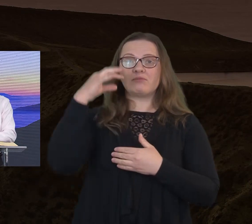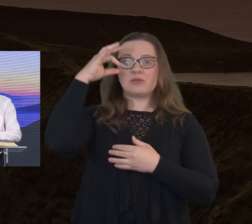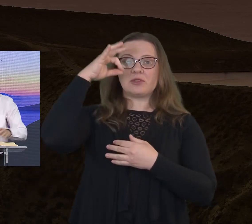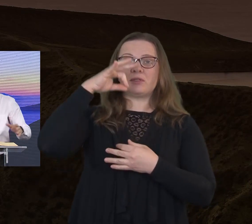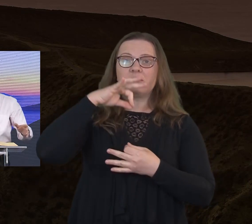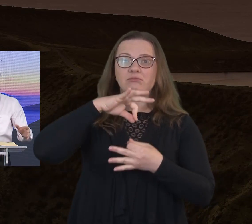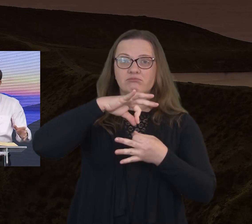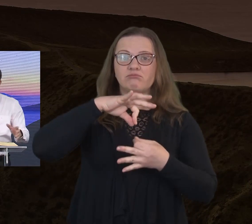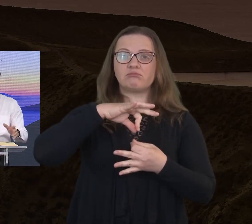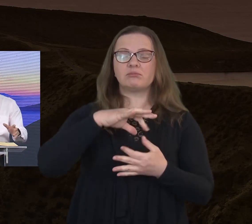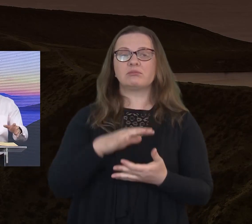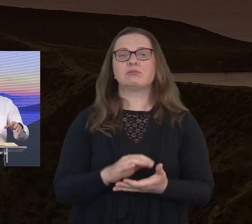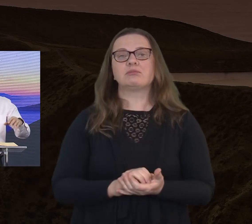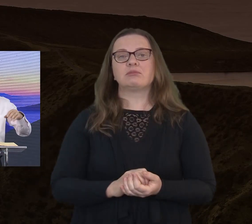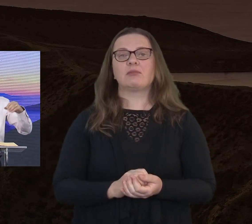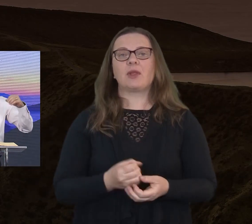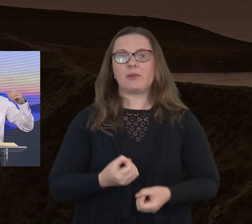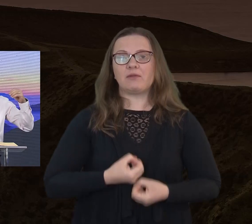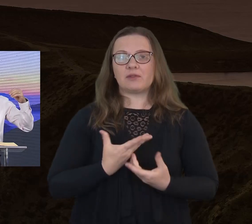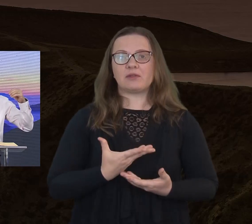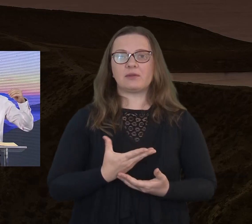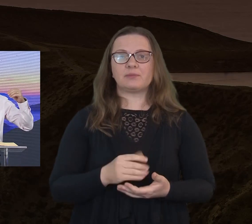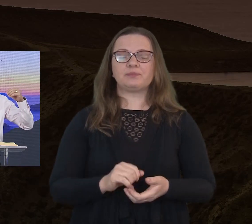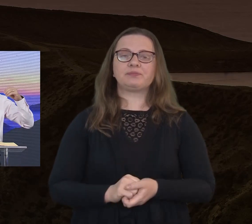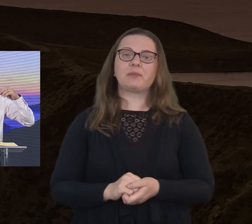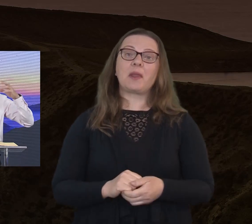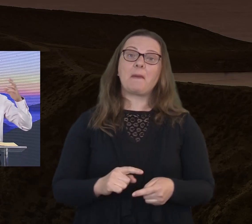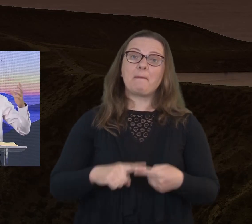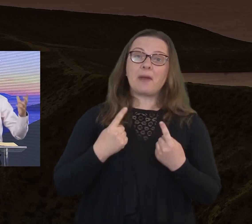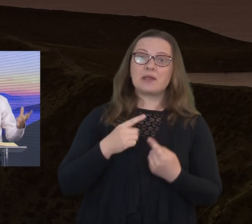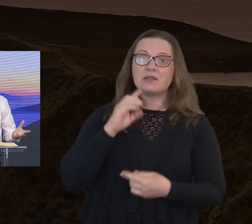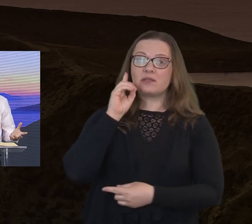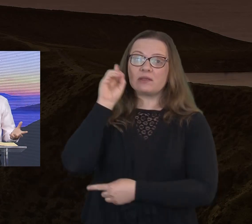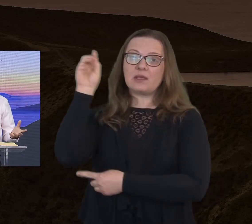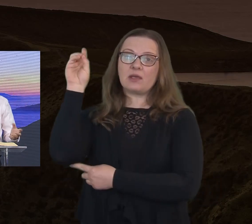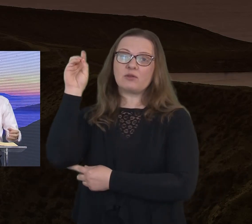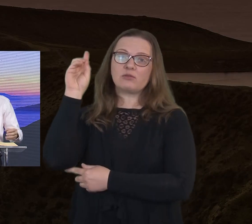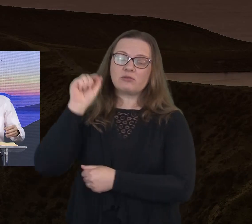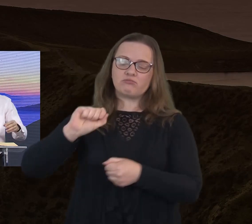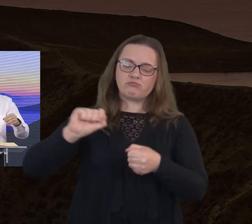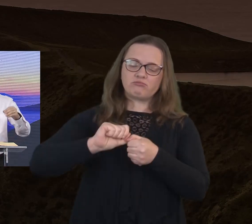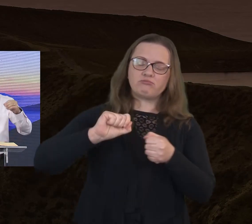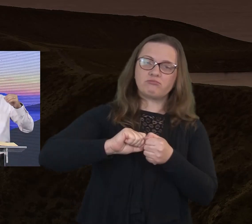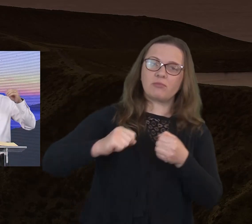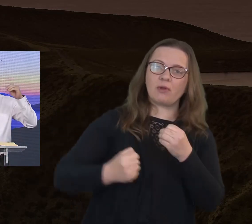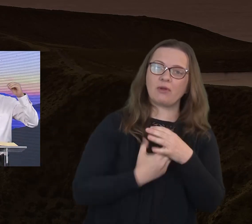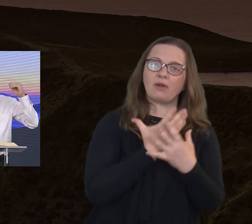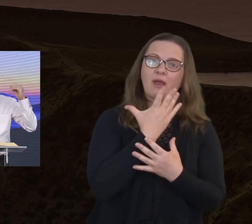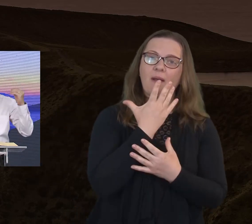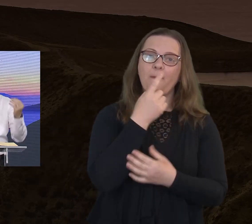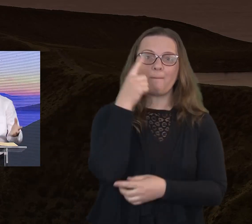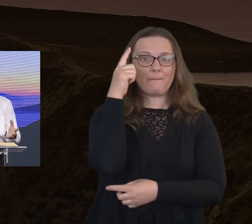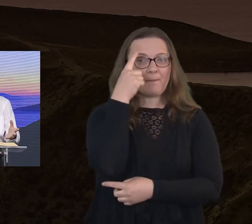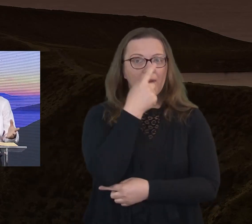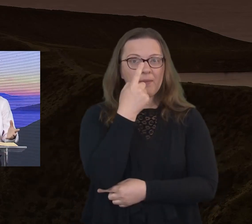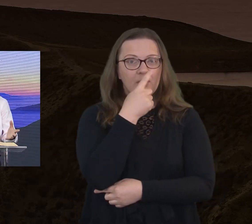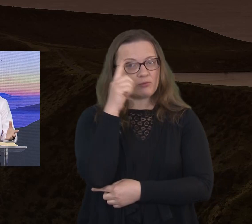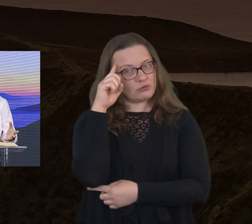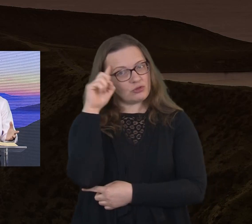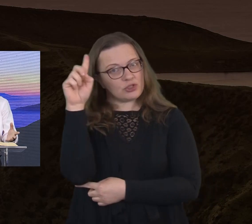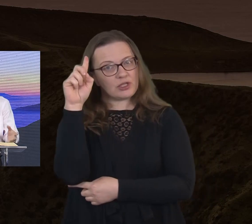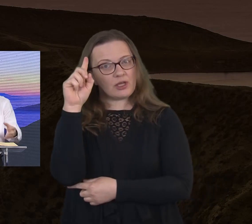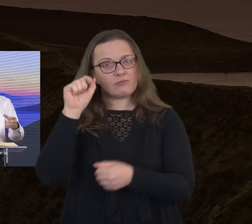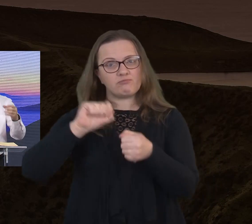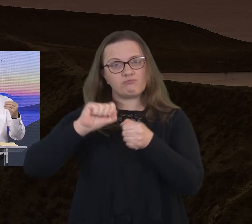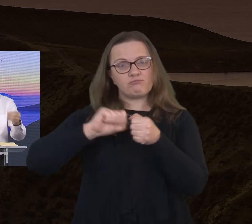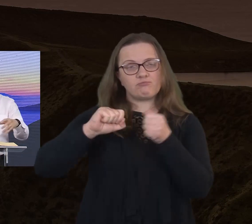situação, mas Deus é maravilhoso e restaurou a criação na terra. Ele fez o primeiro dia a luz, ou